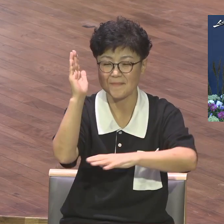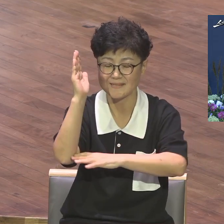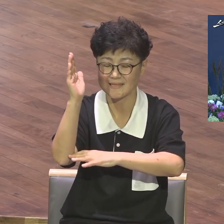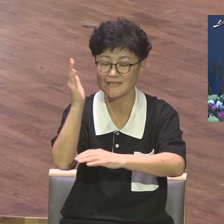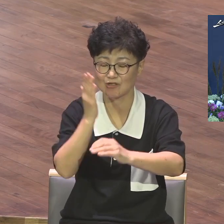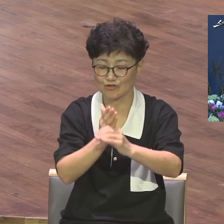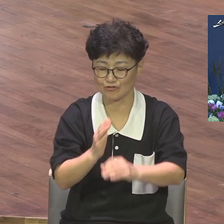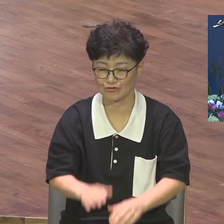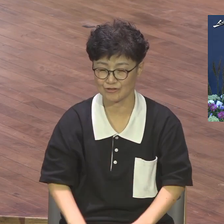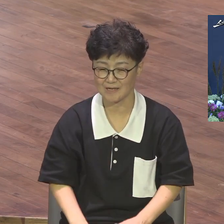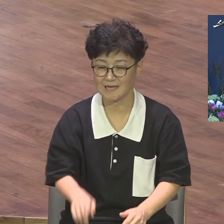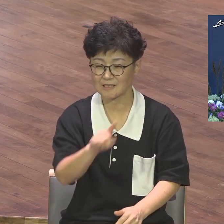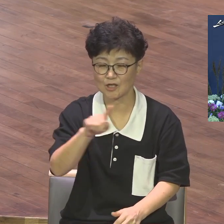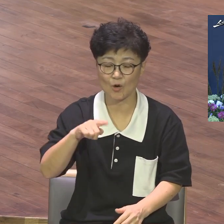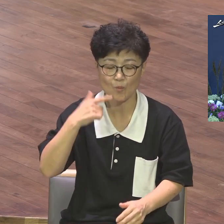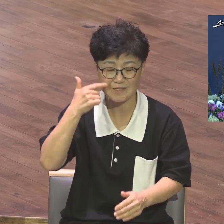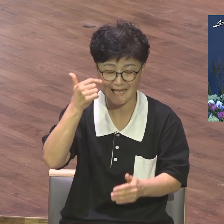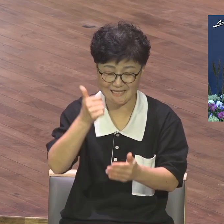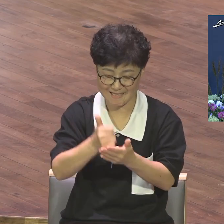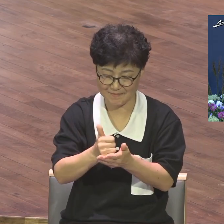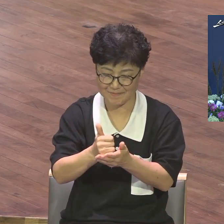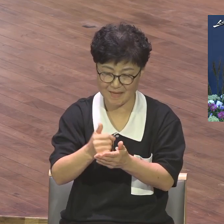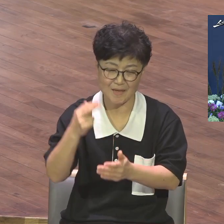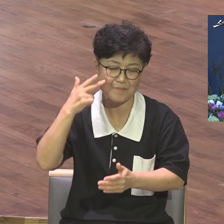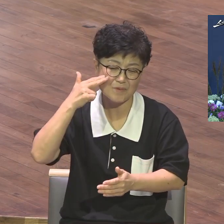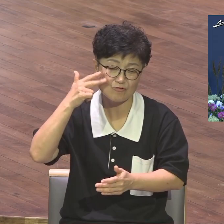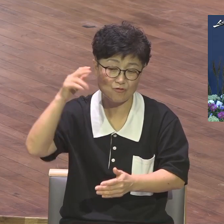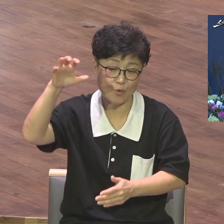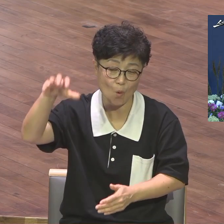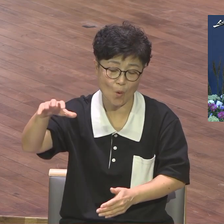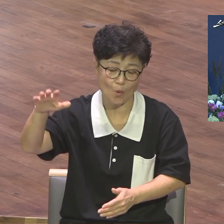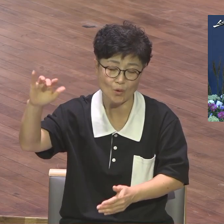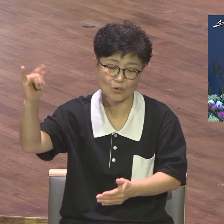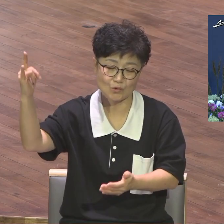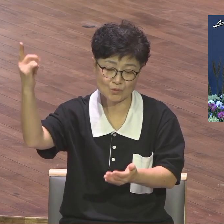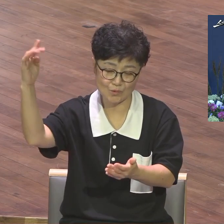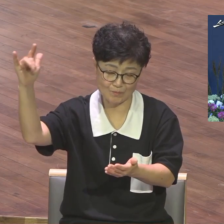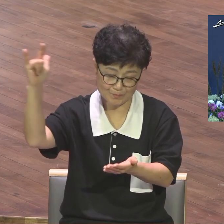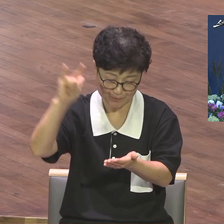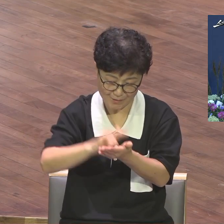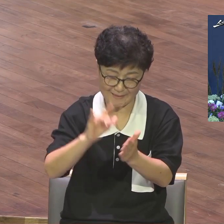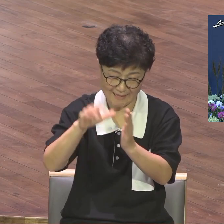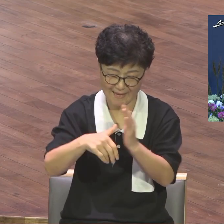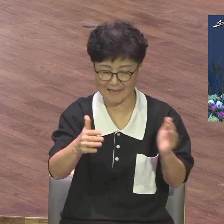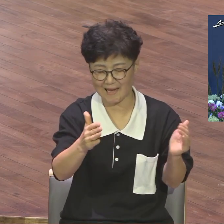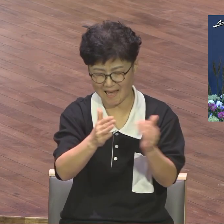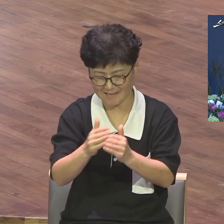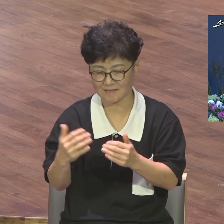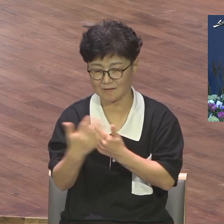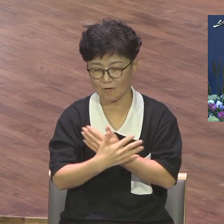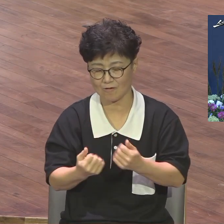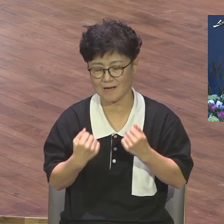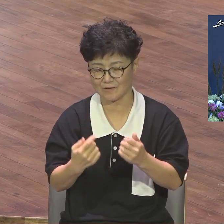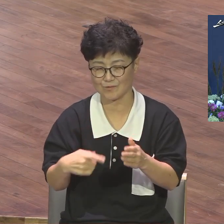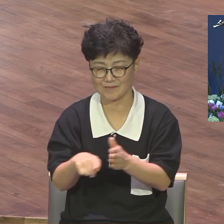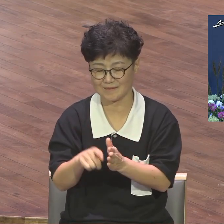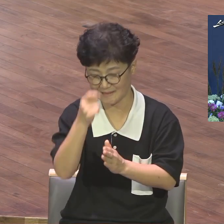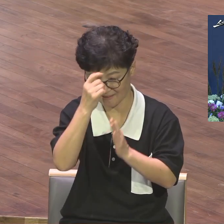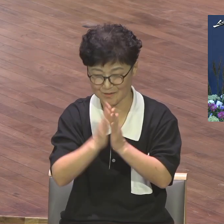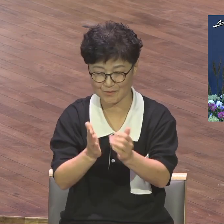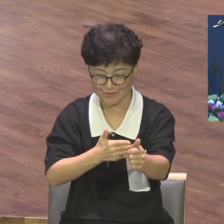담임 목사님의 오력과 또 돌아오실 때까지 남은 일정을 위해서 또 함께 기도해 주시기를 바랍니다. 이